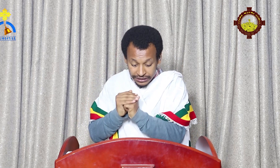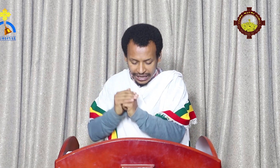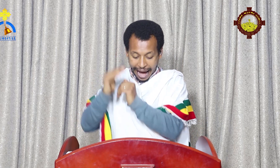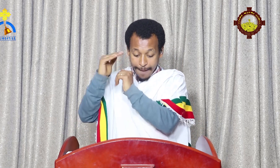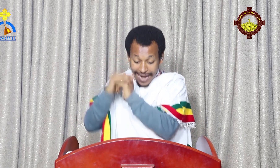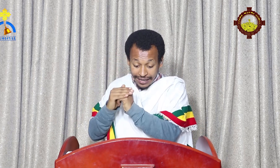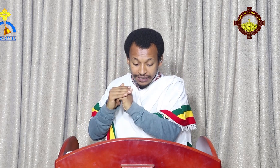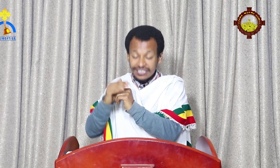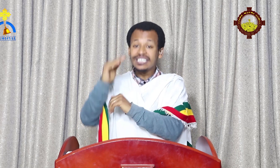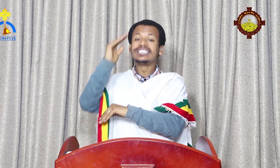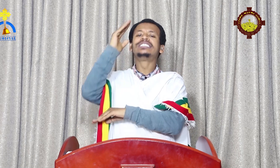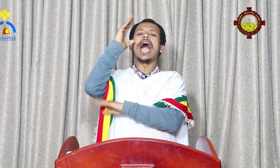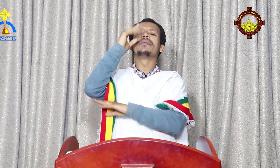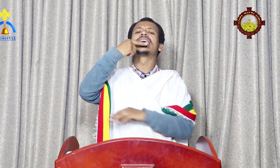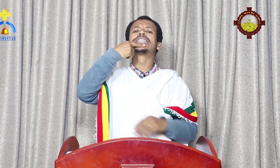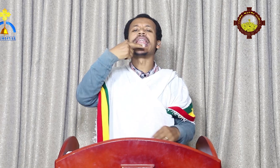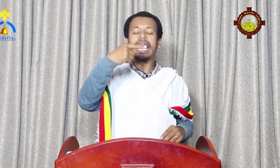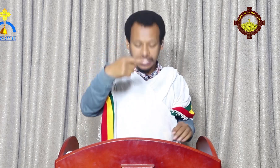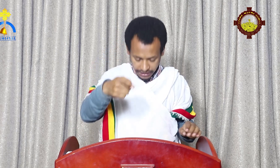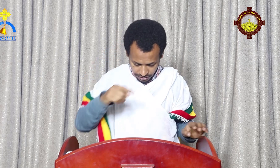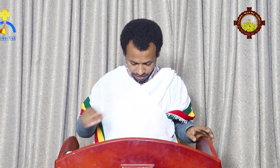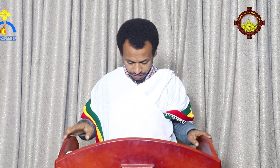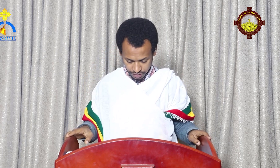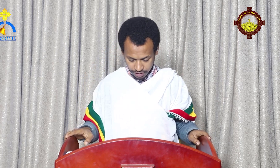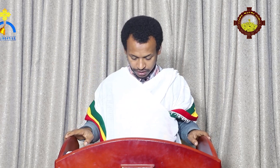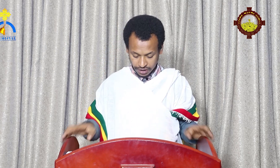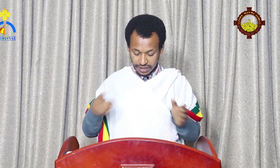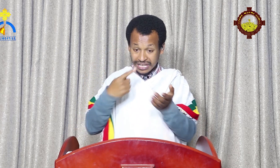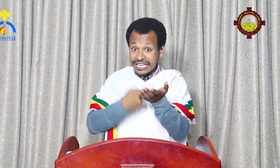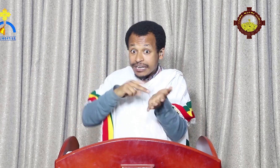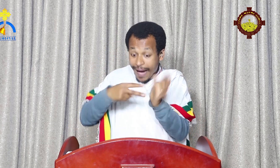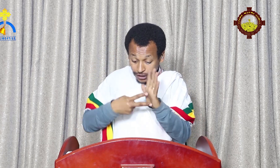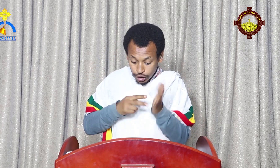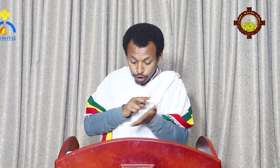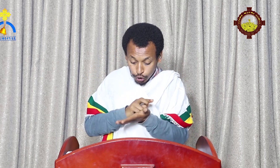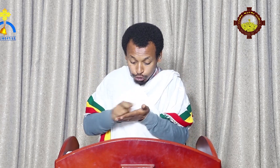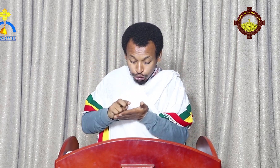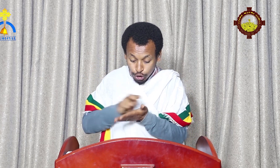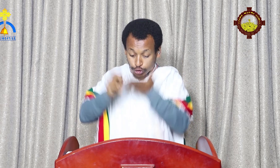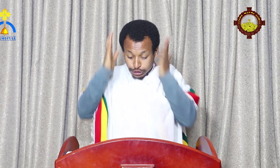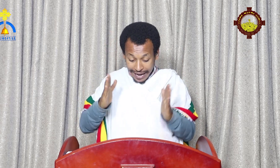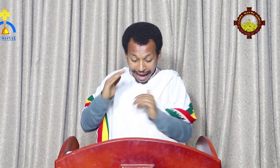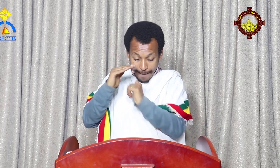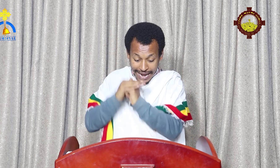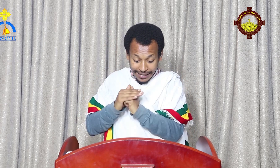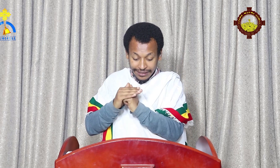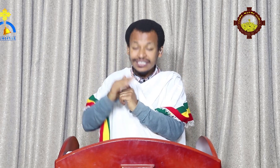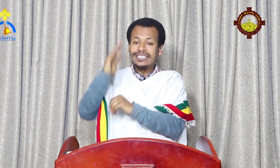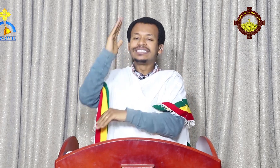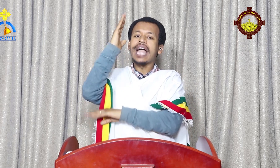ያማልክት አምላክ እግዚአብሔር ተናገረ። ይህን ማለት ቅዱሳን አምላክ